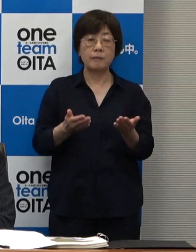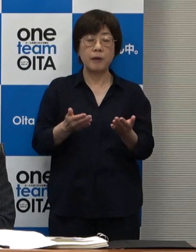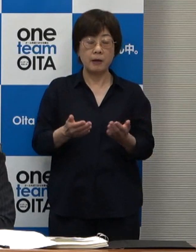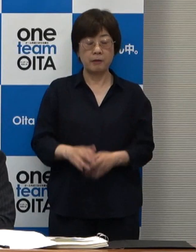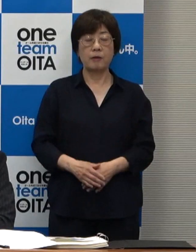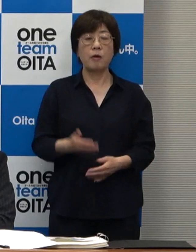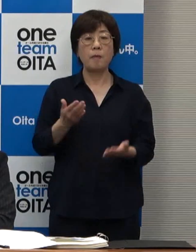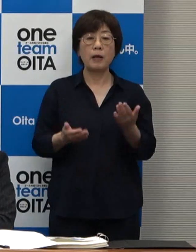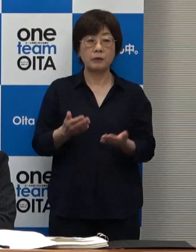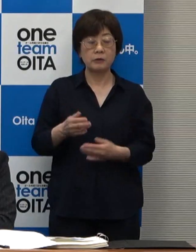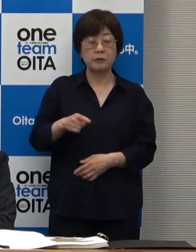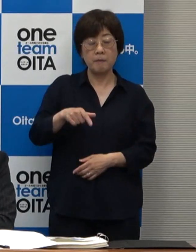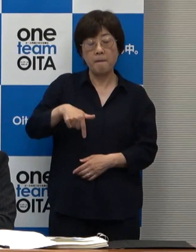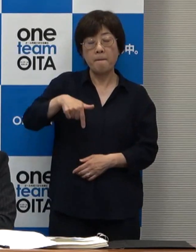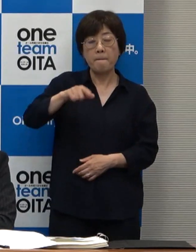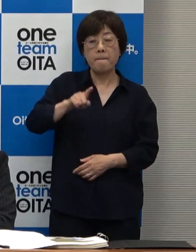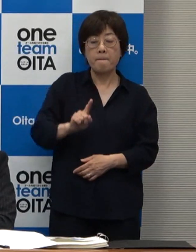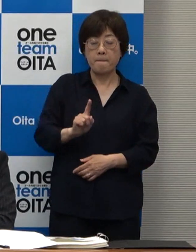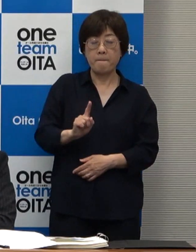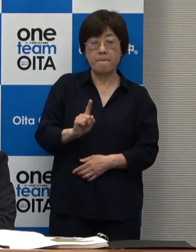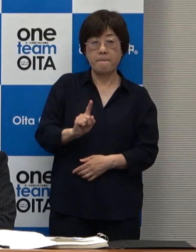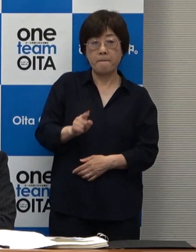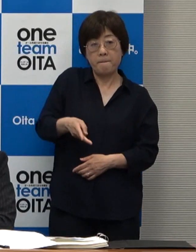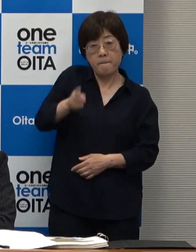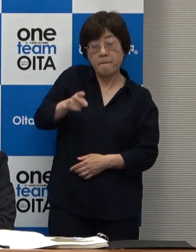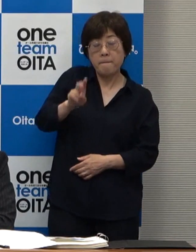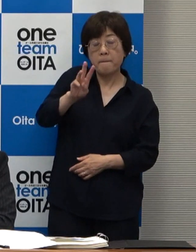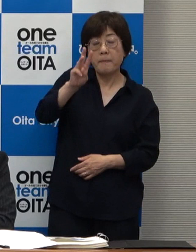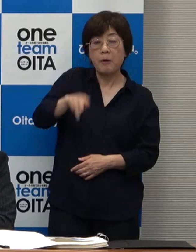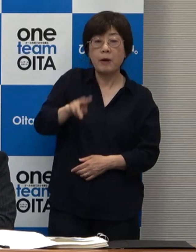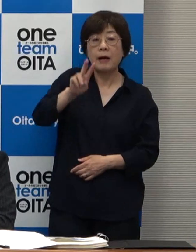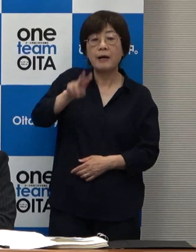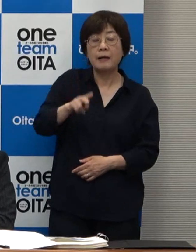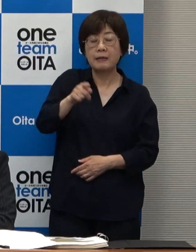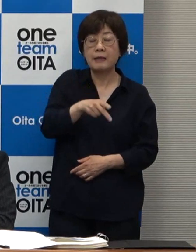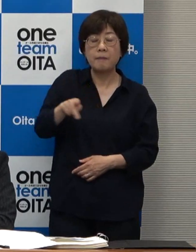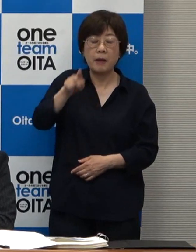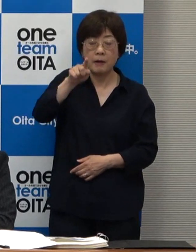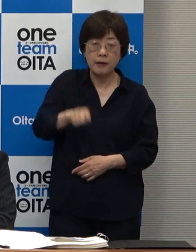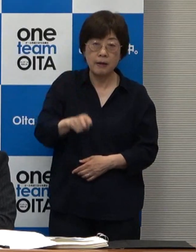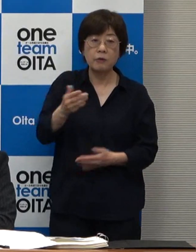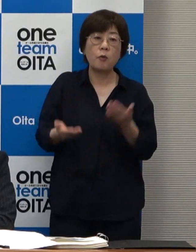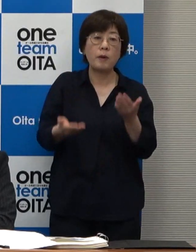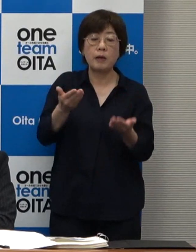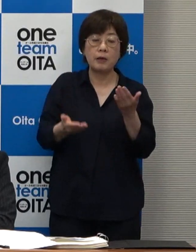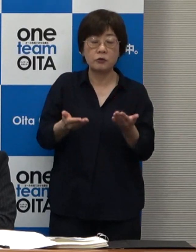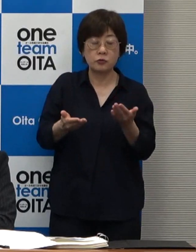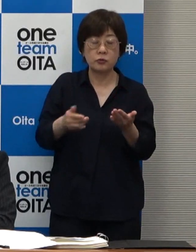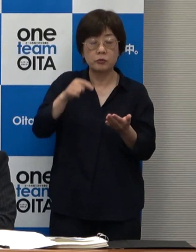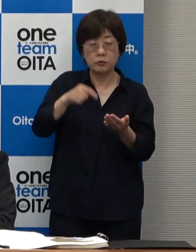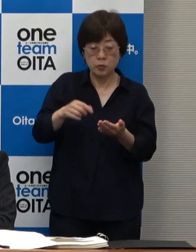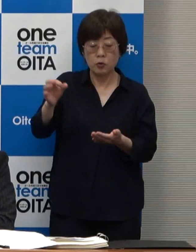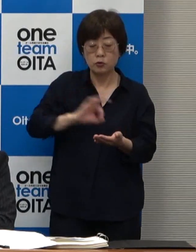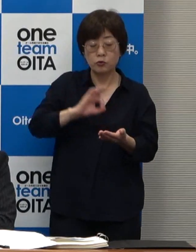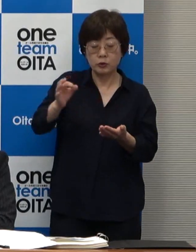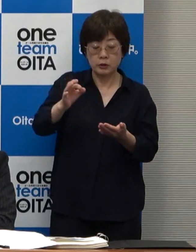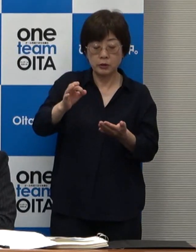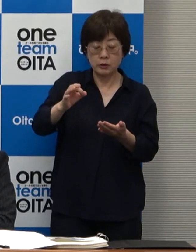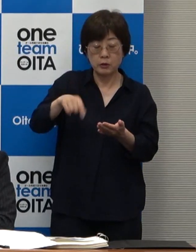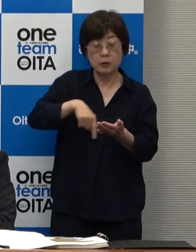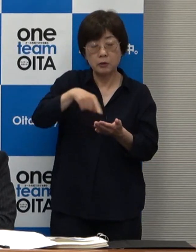調査発行による収入歳入を除いて、